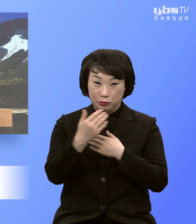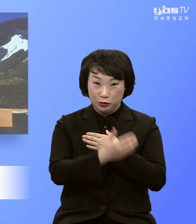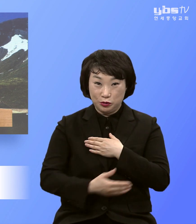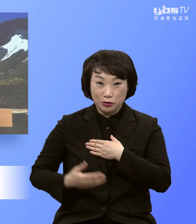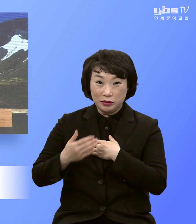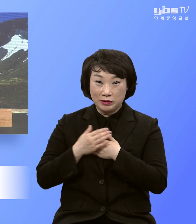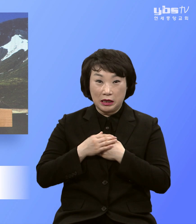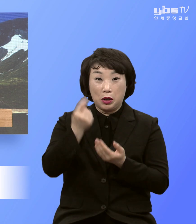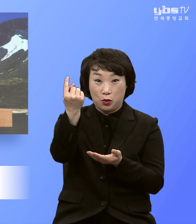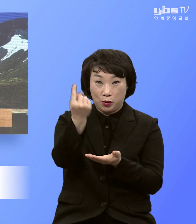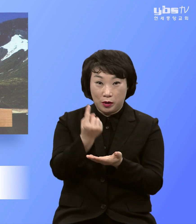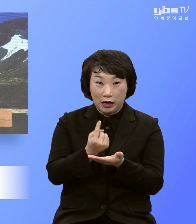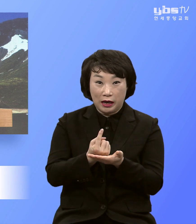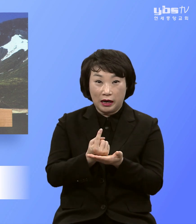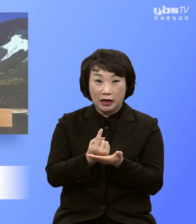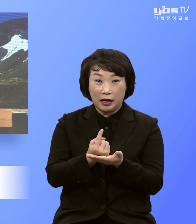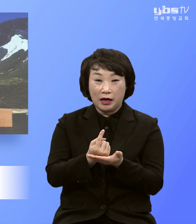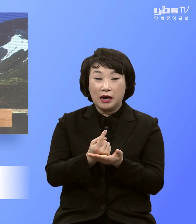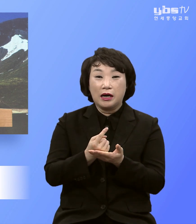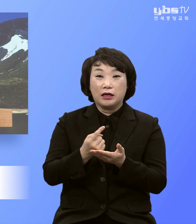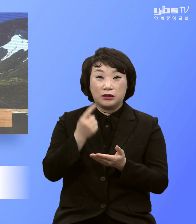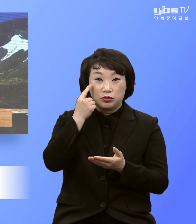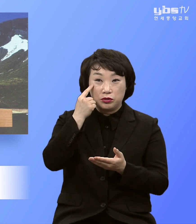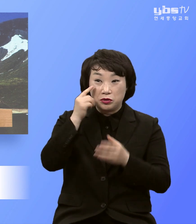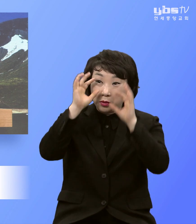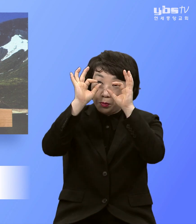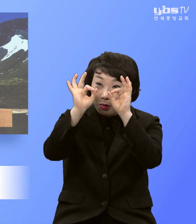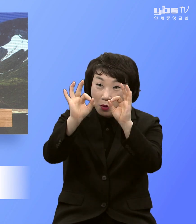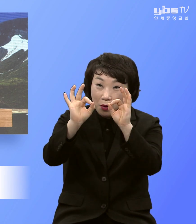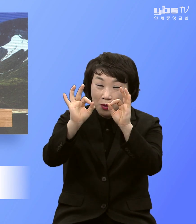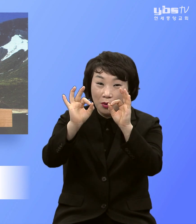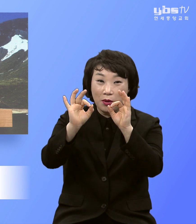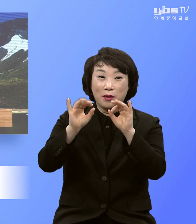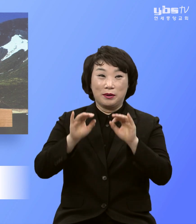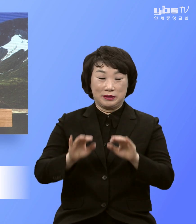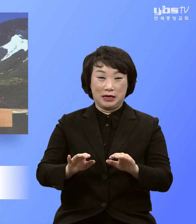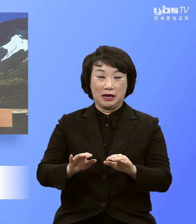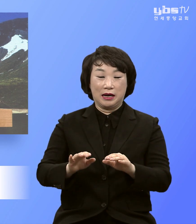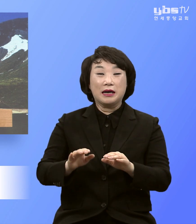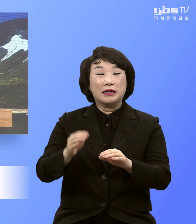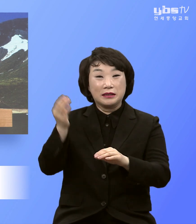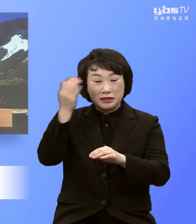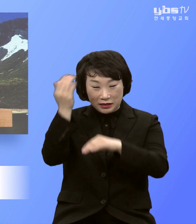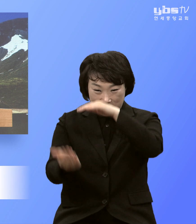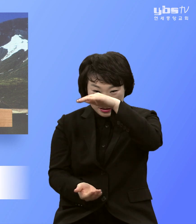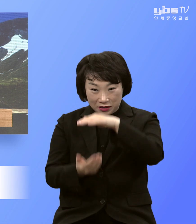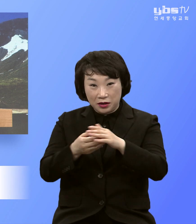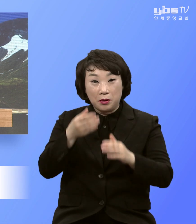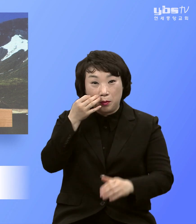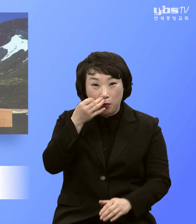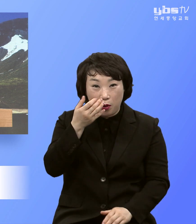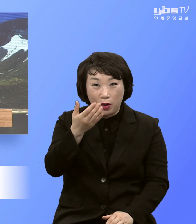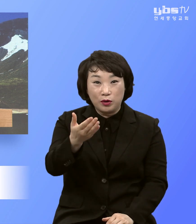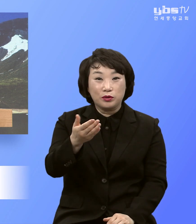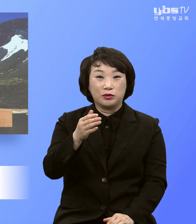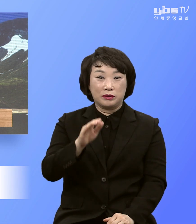육체로 오셔서 우리 눈으로 보는 앞에서 전지함을 보이시고